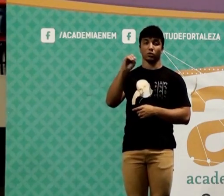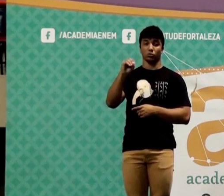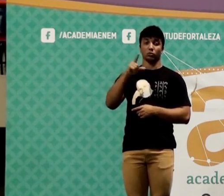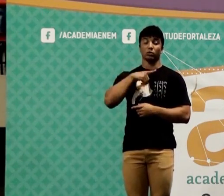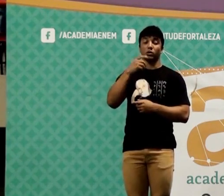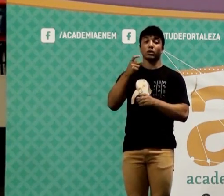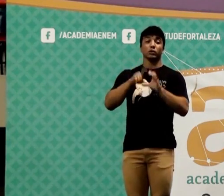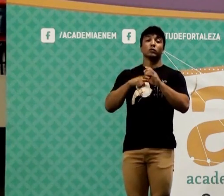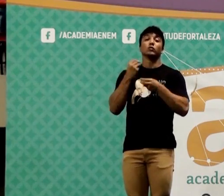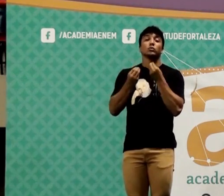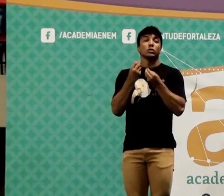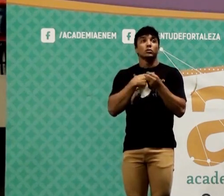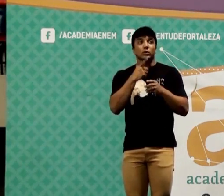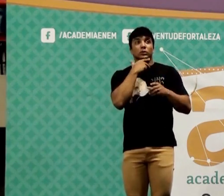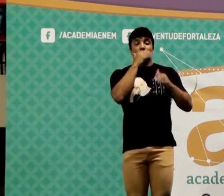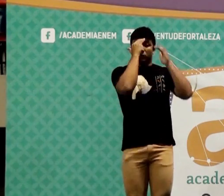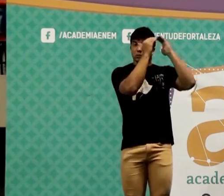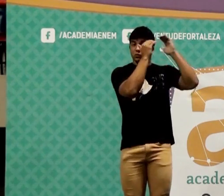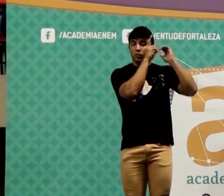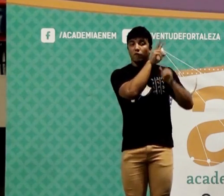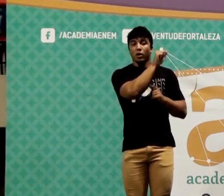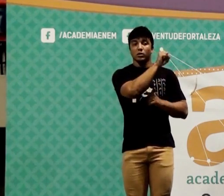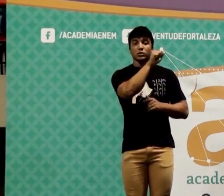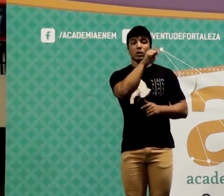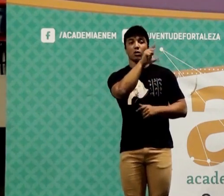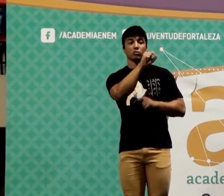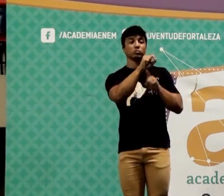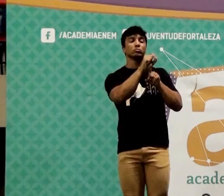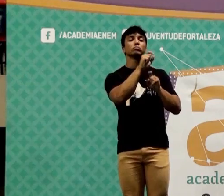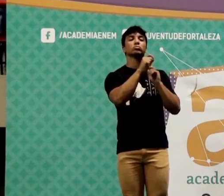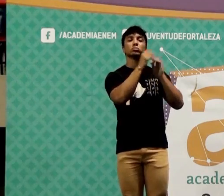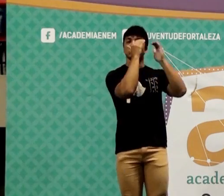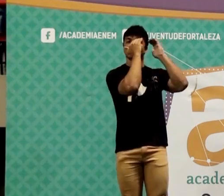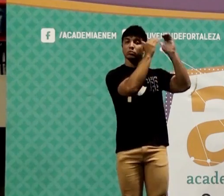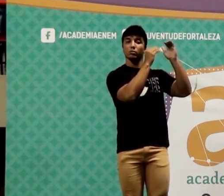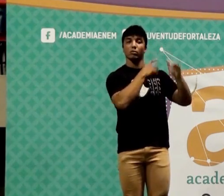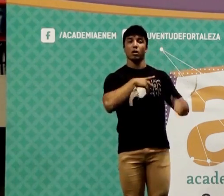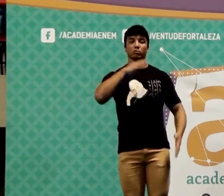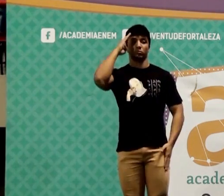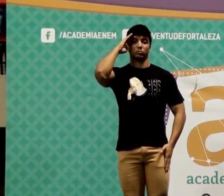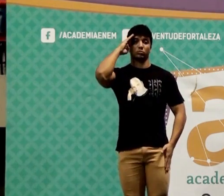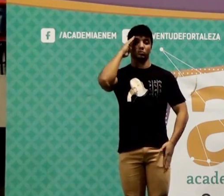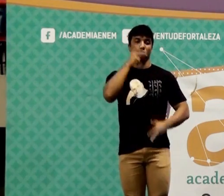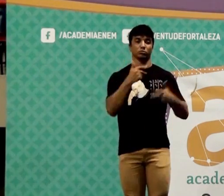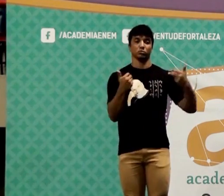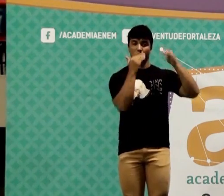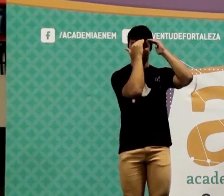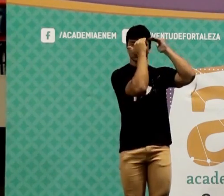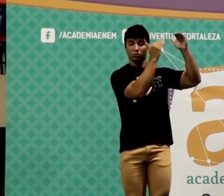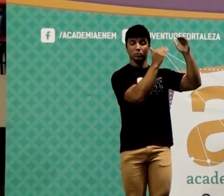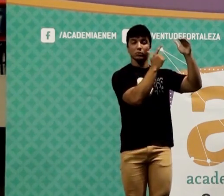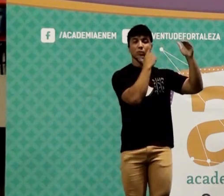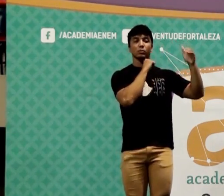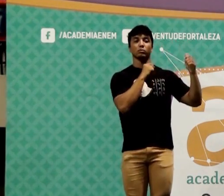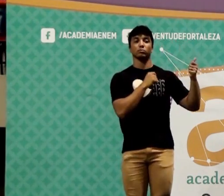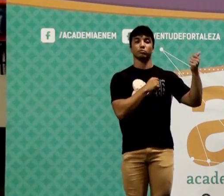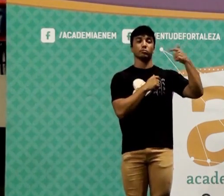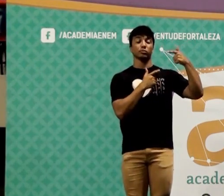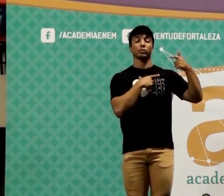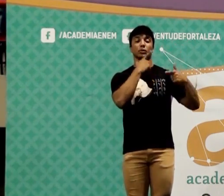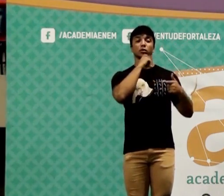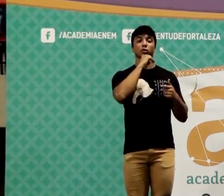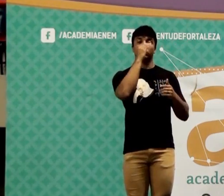A honra e a palavra tinham importância fundamental, sendo os senhores feudais ligados por um complexo